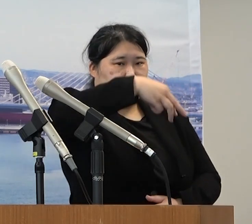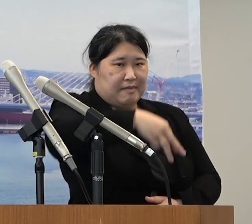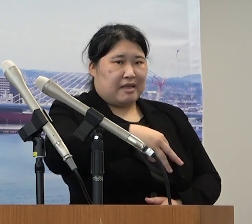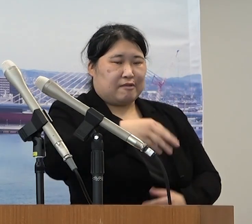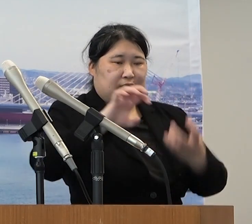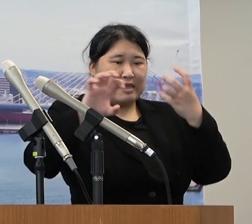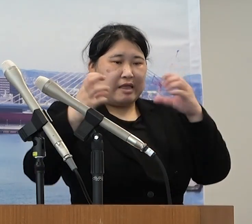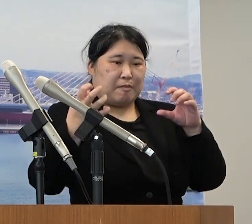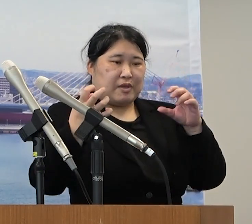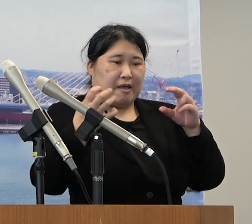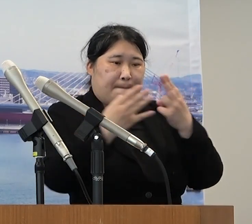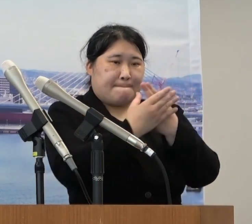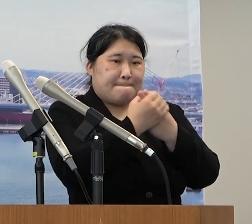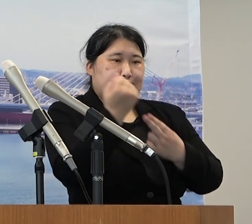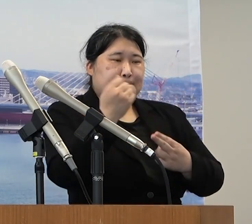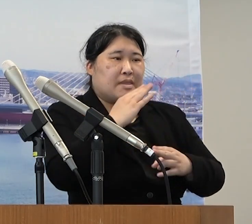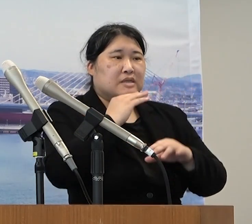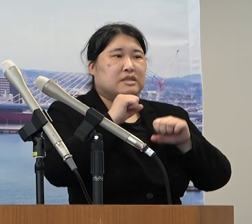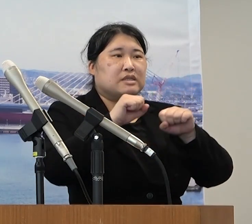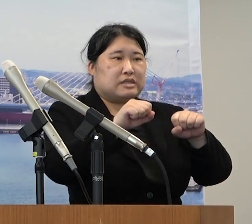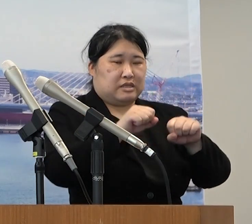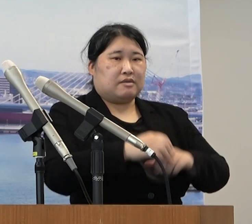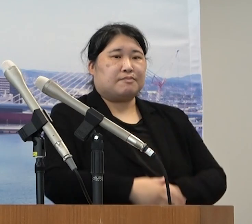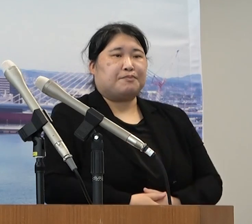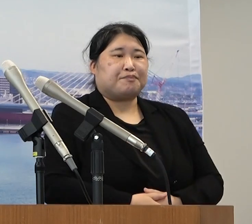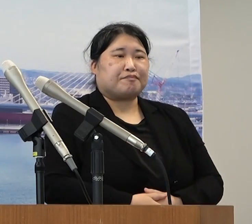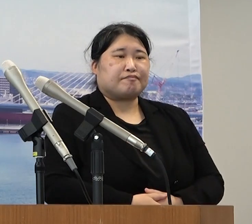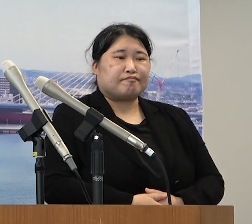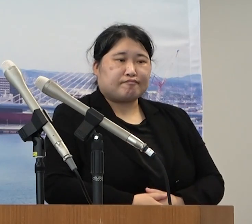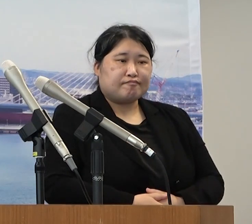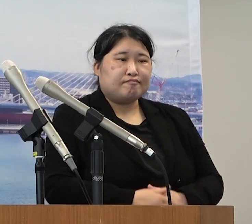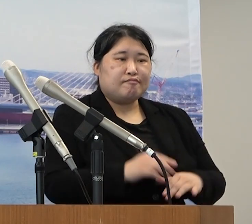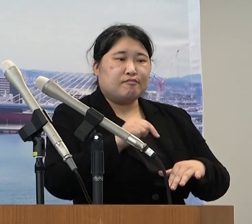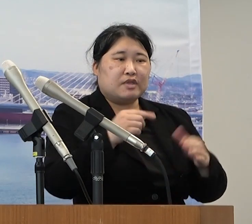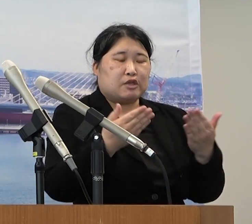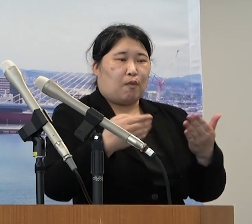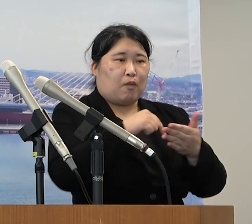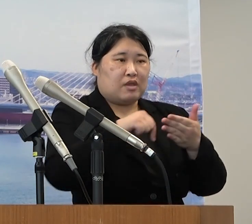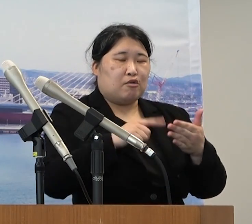ップサイクルプロジェクトを実施しております。この事業は